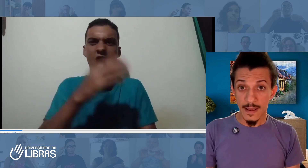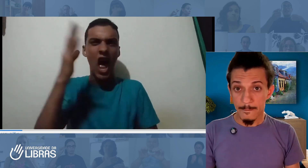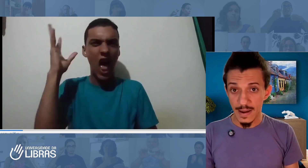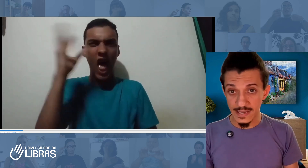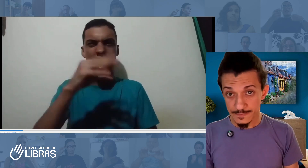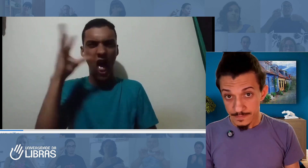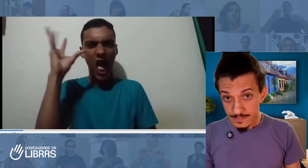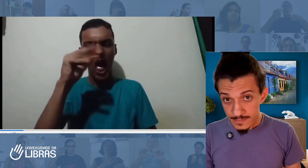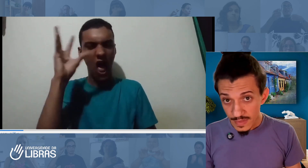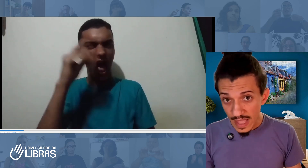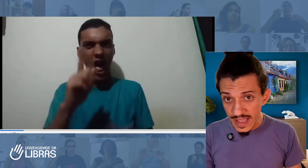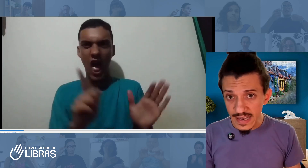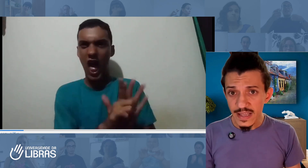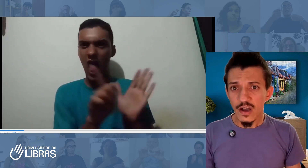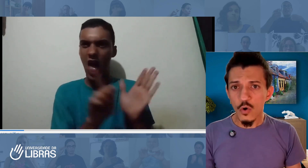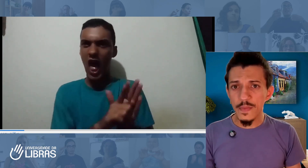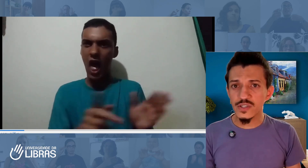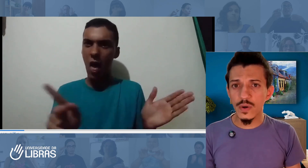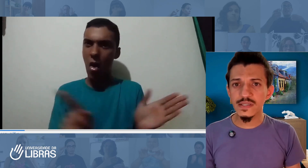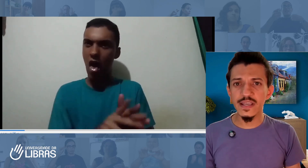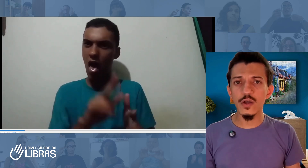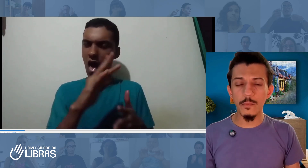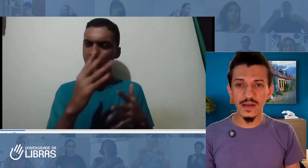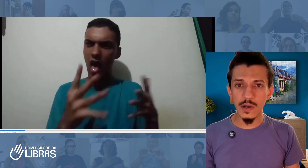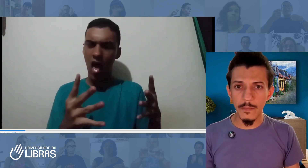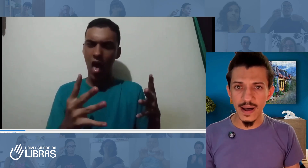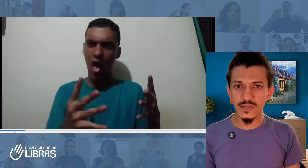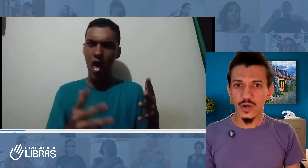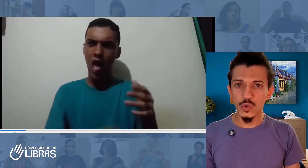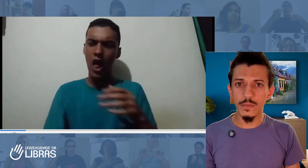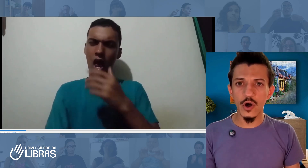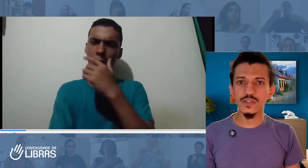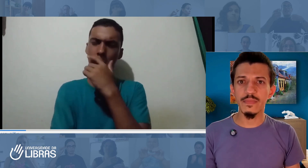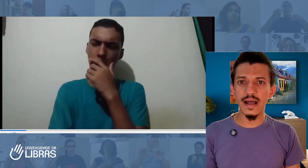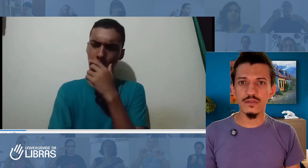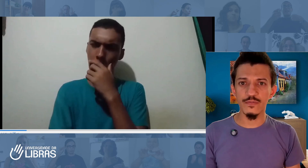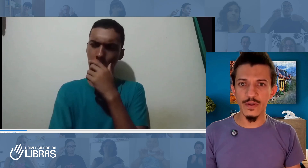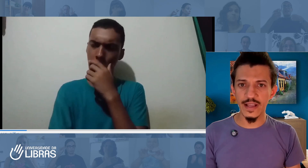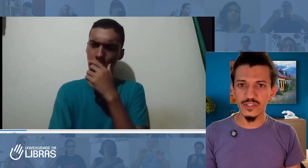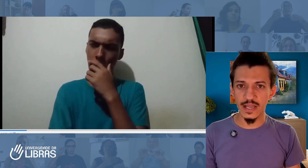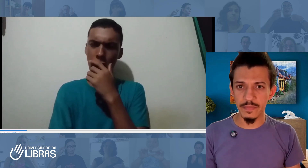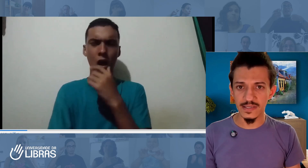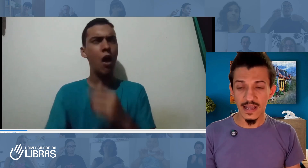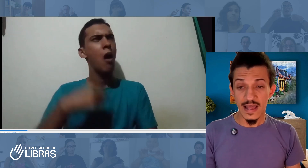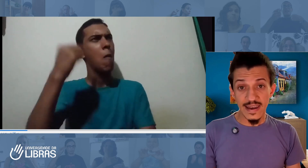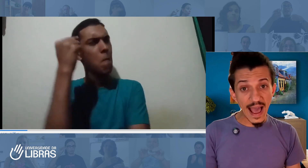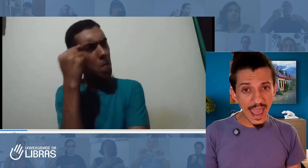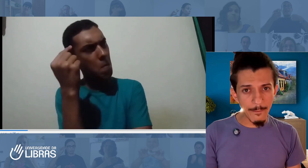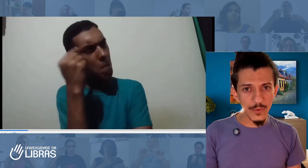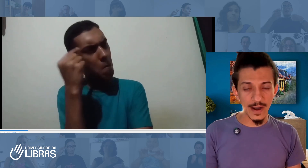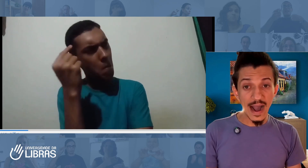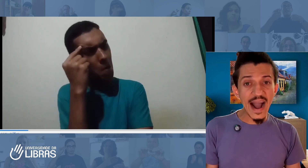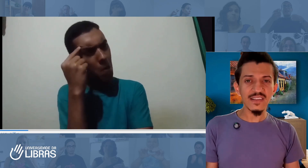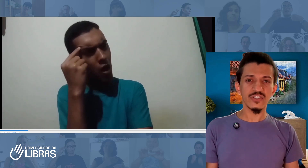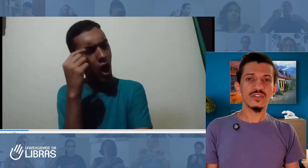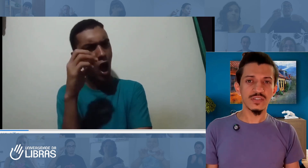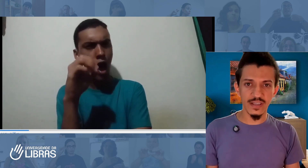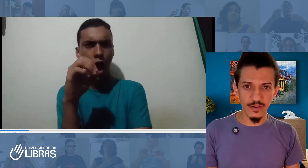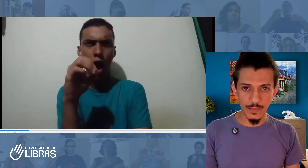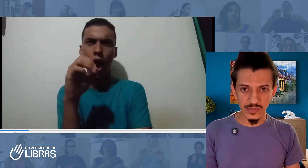Mas ele começou a seguir o passo a passo do nosso método fluente em Libras. Na época, antes de seguir o passo a